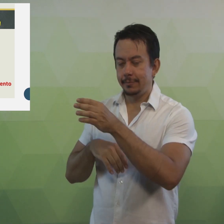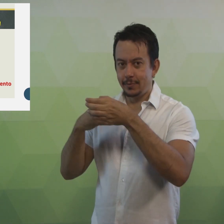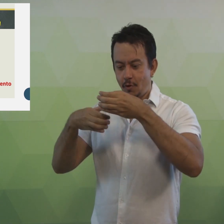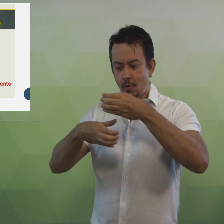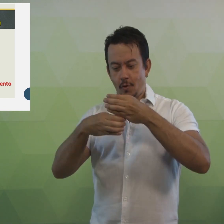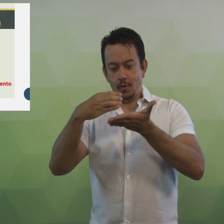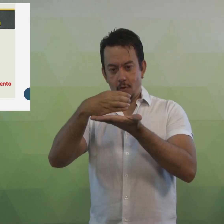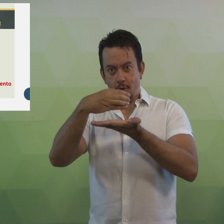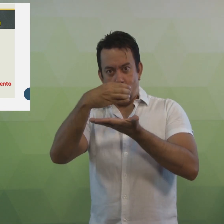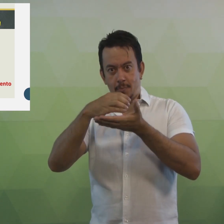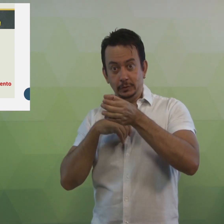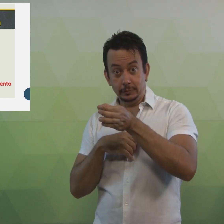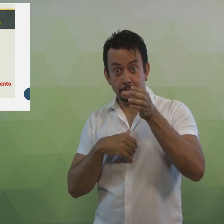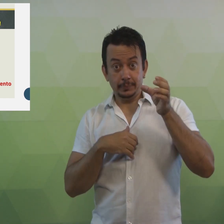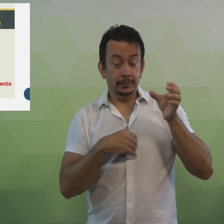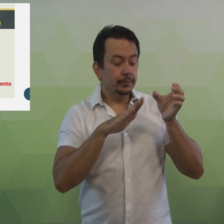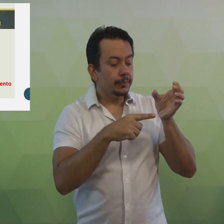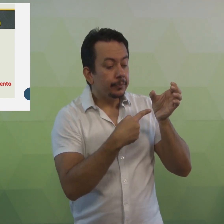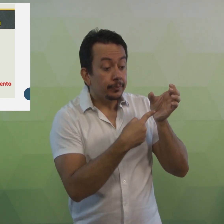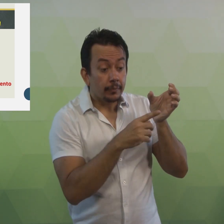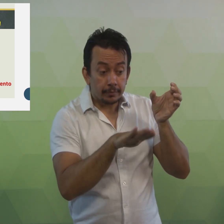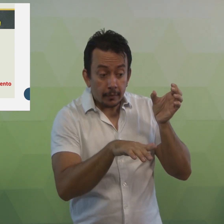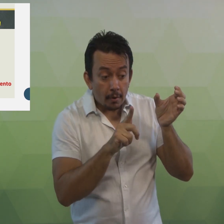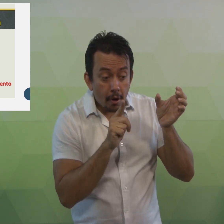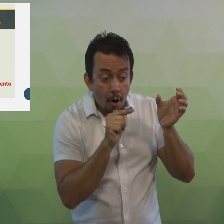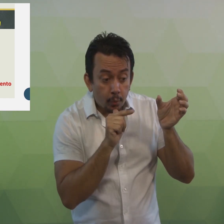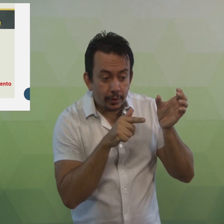com a criança. Água.